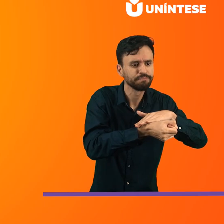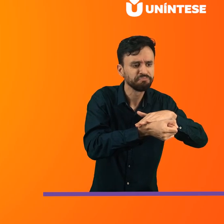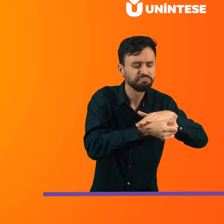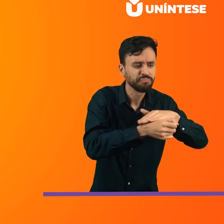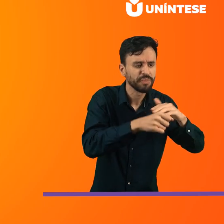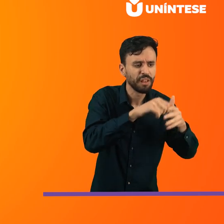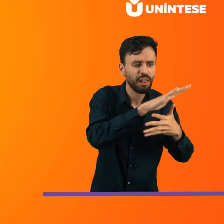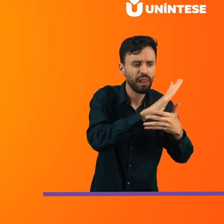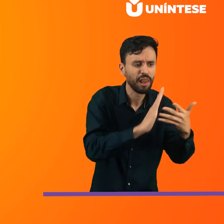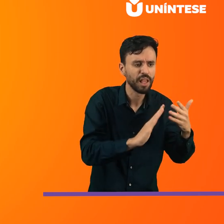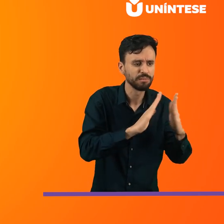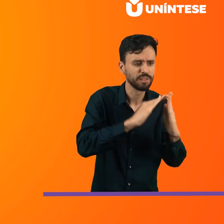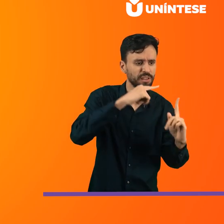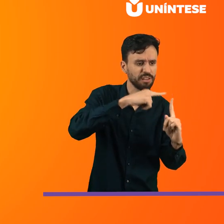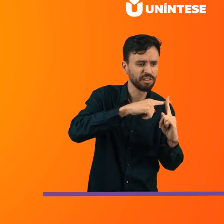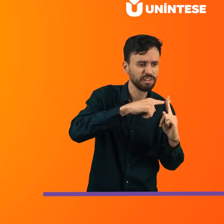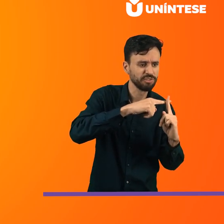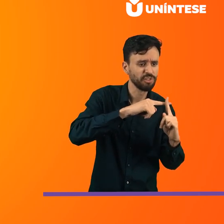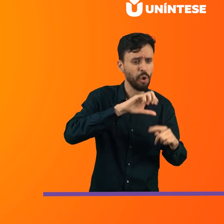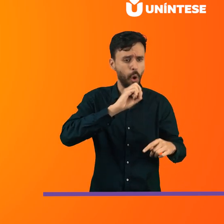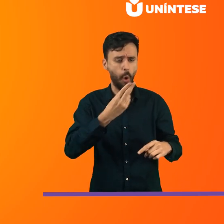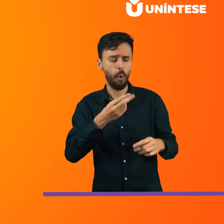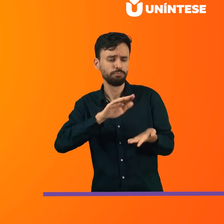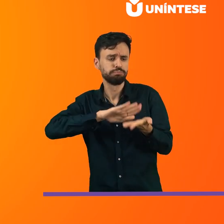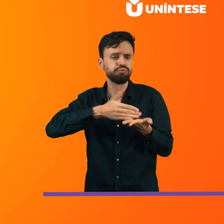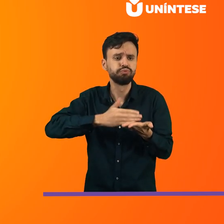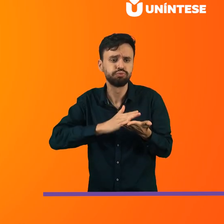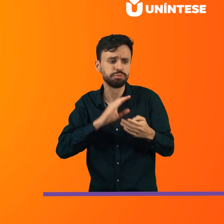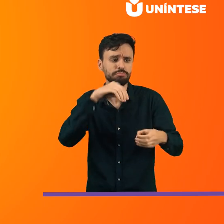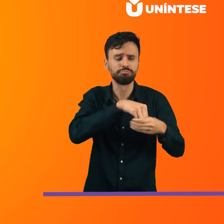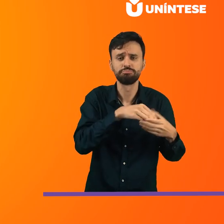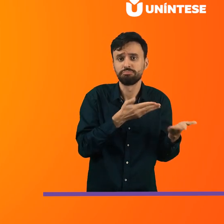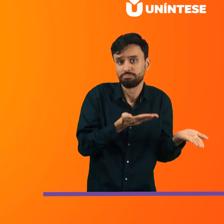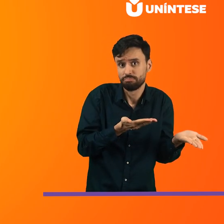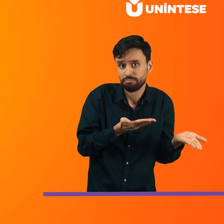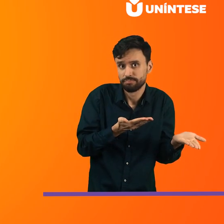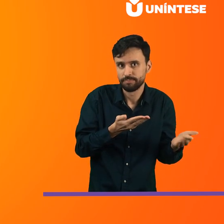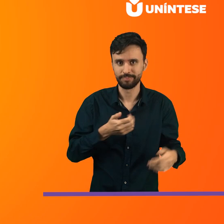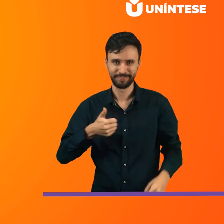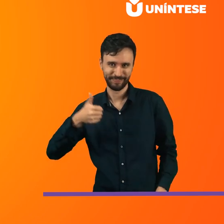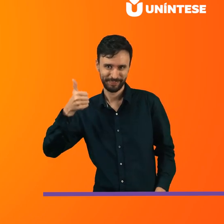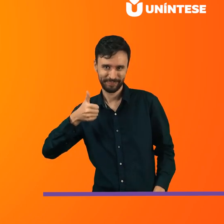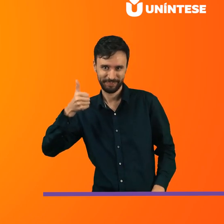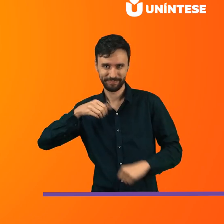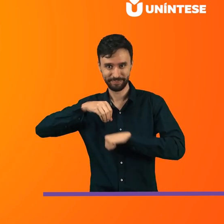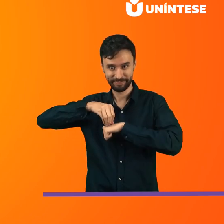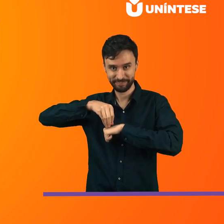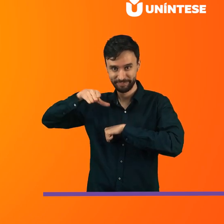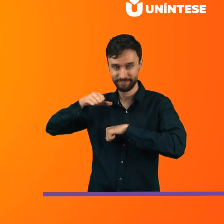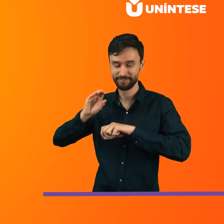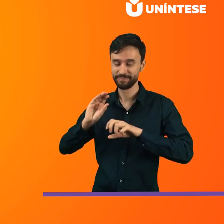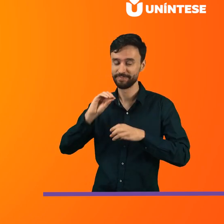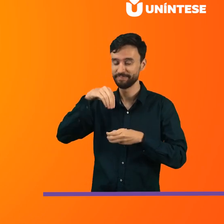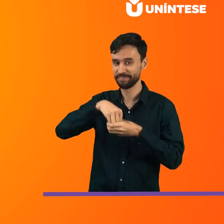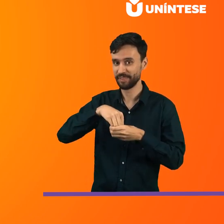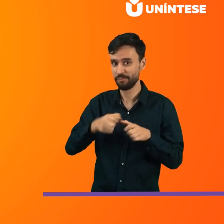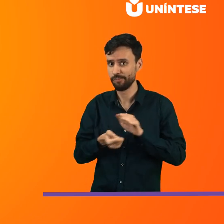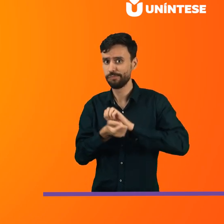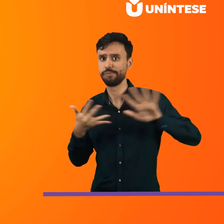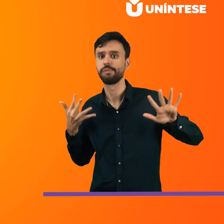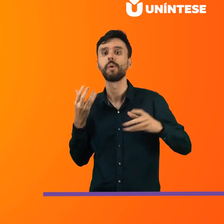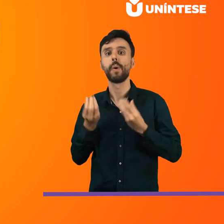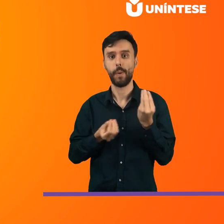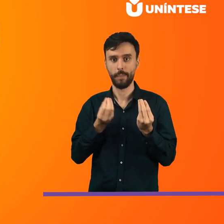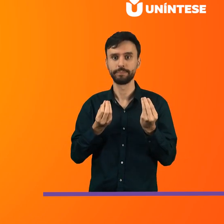ou se eu só interpreto na minha igreja? Como? Primeira dica para a gente melhorar a nossa fluência na língua de